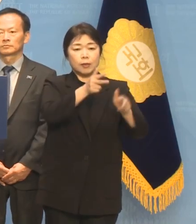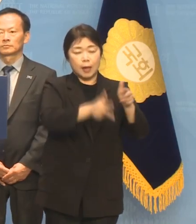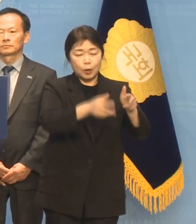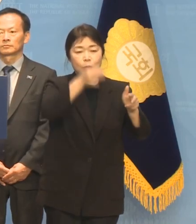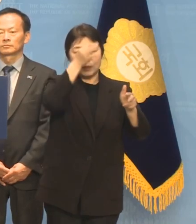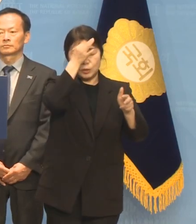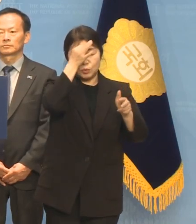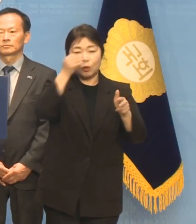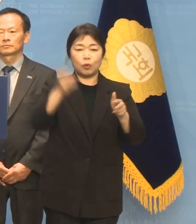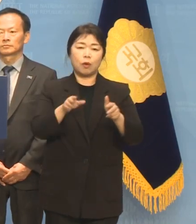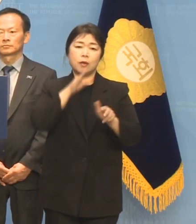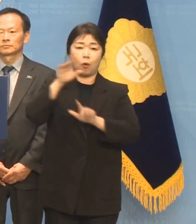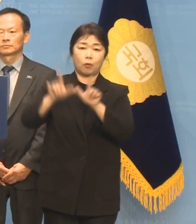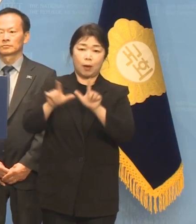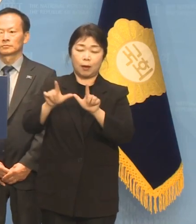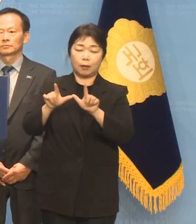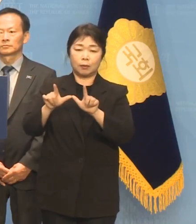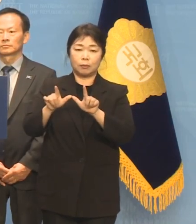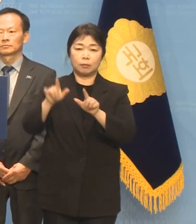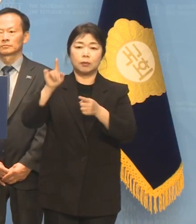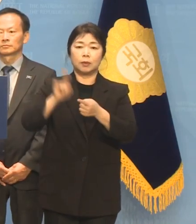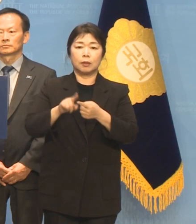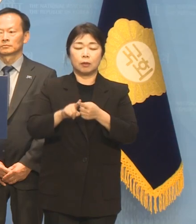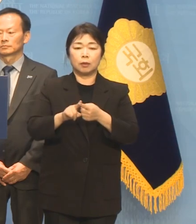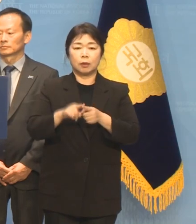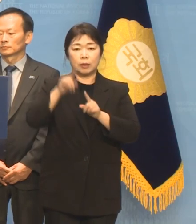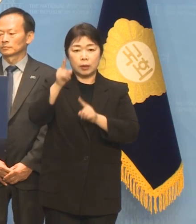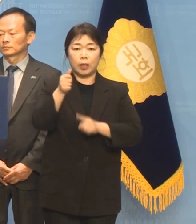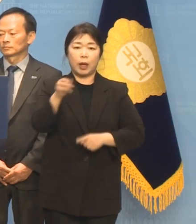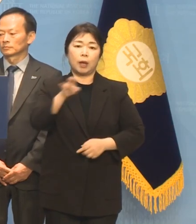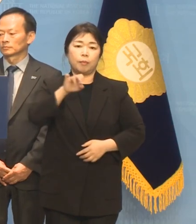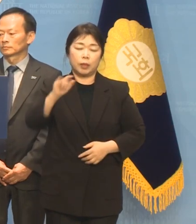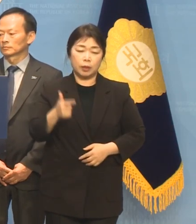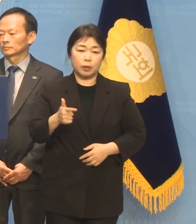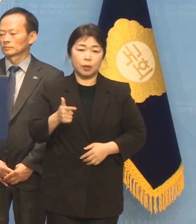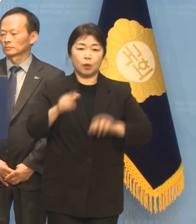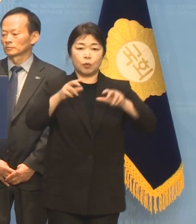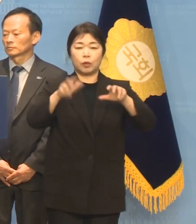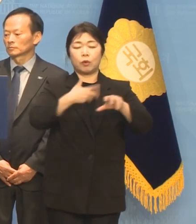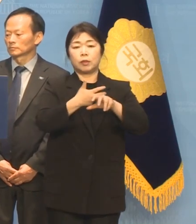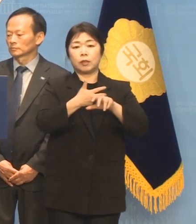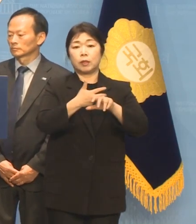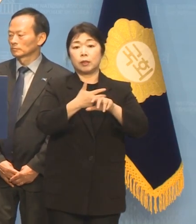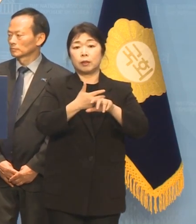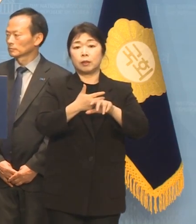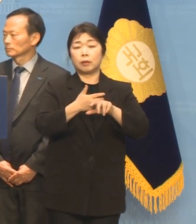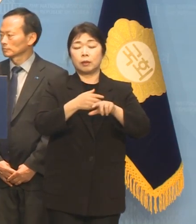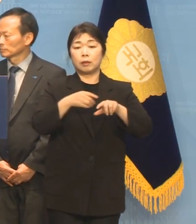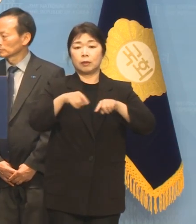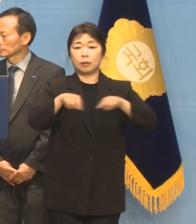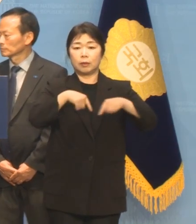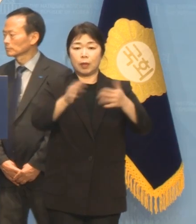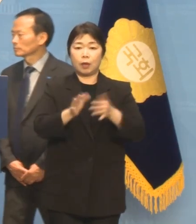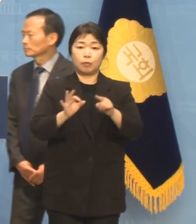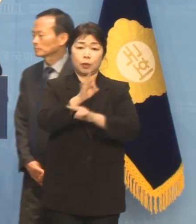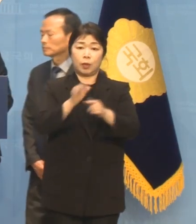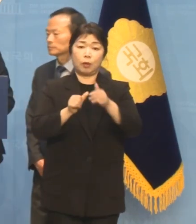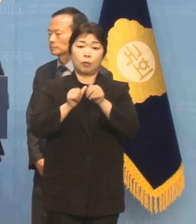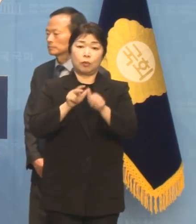기술 또 현황들을 좀 간략하게 이혜민 어 조국 혁신당 비례 후보께서 말씀을 해